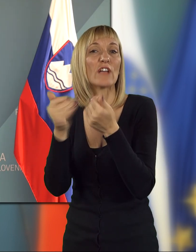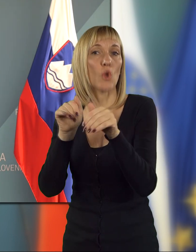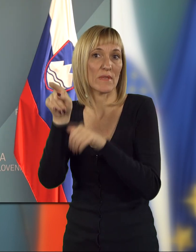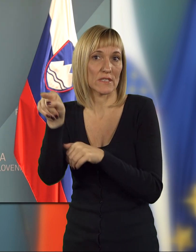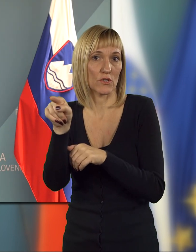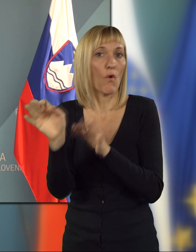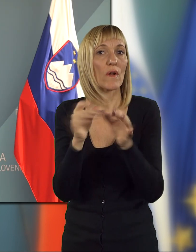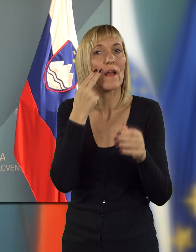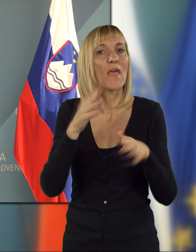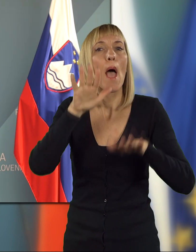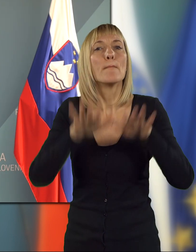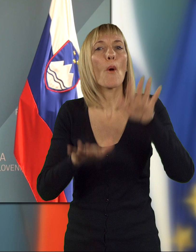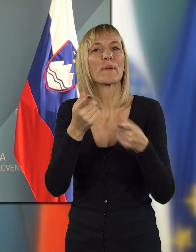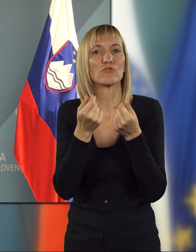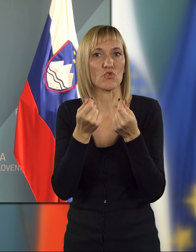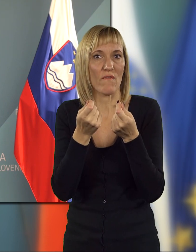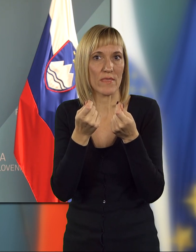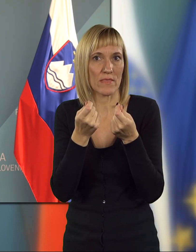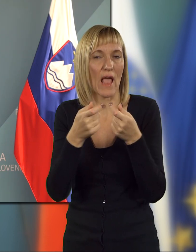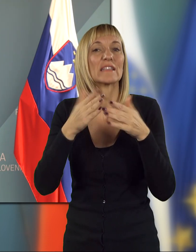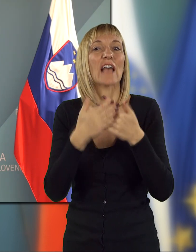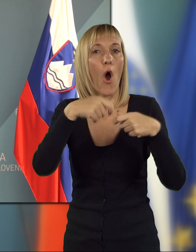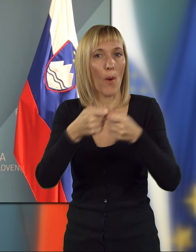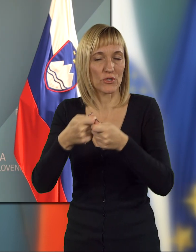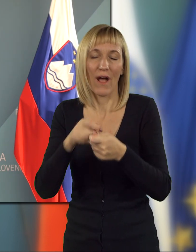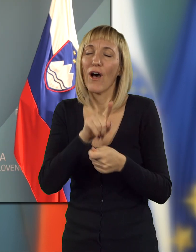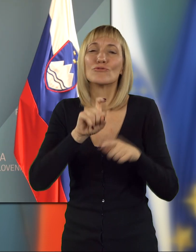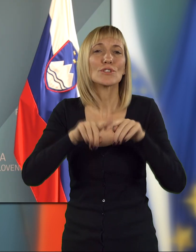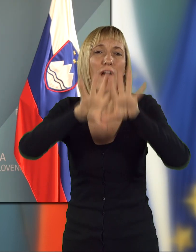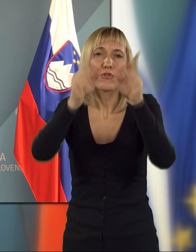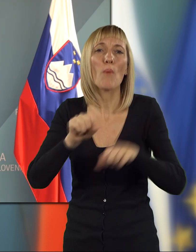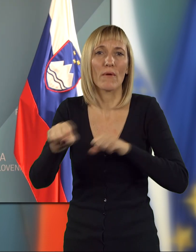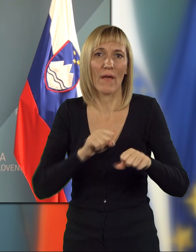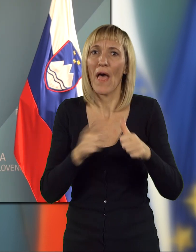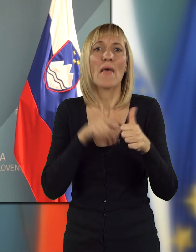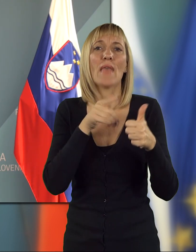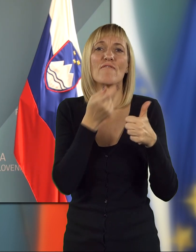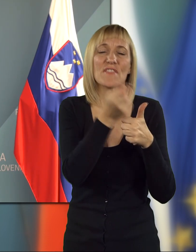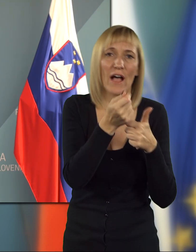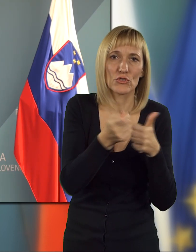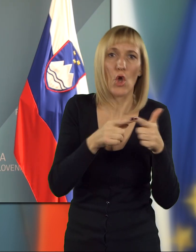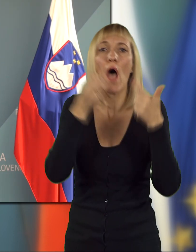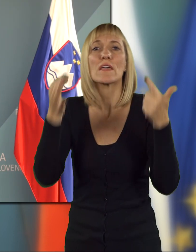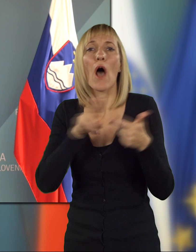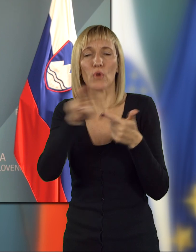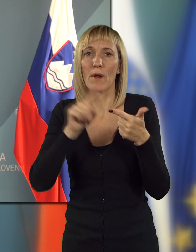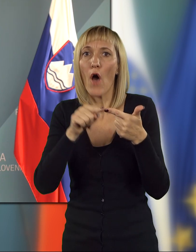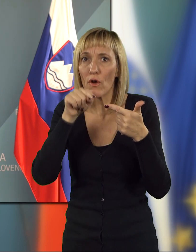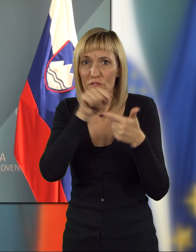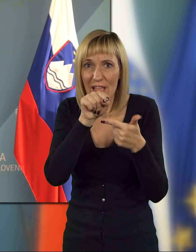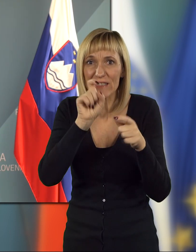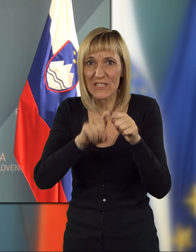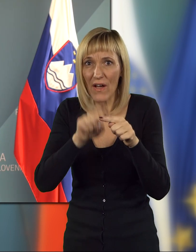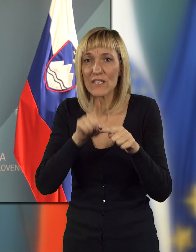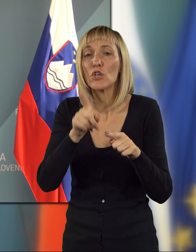ali se boste vi ali prepuščate finančnemu ministrstvu? Hvala. To je stvar celotne vlade, ne samo finančnega ministrstva, ne samo ministrstva